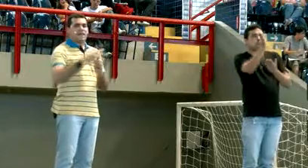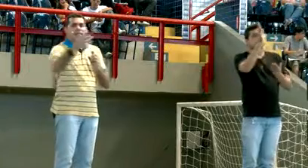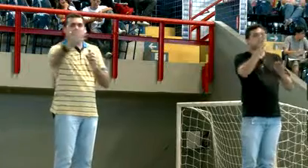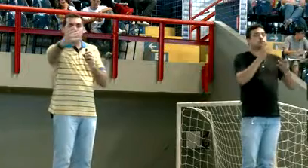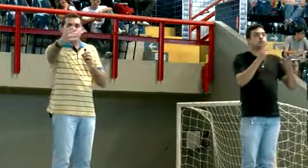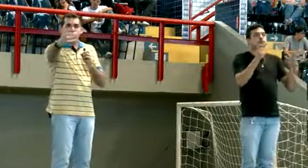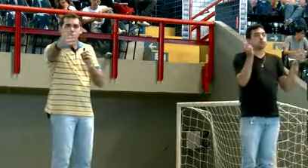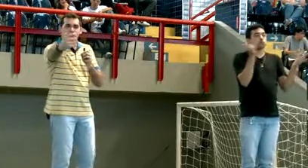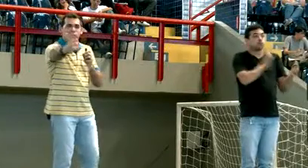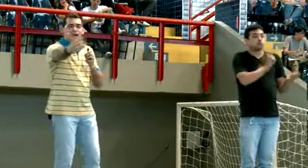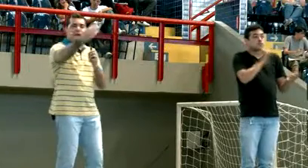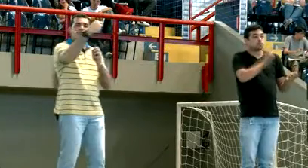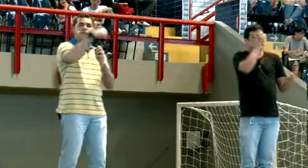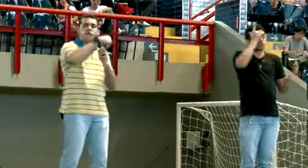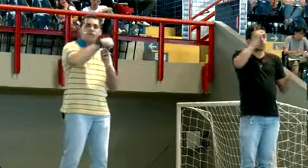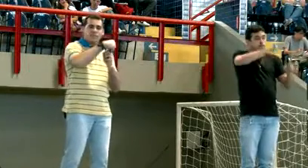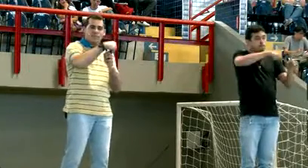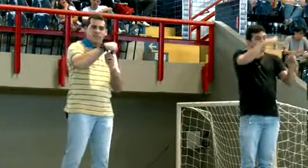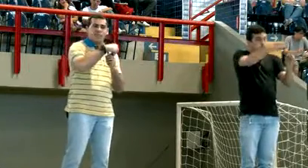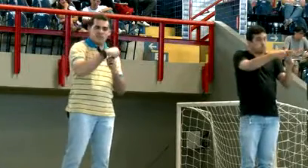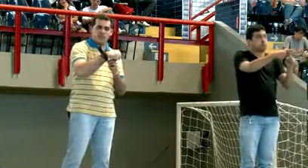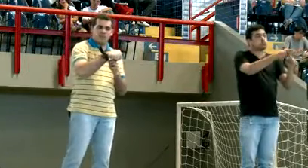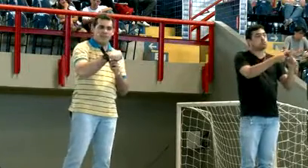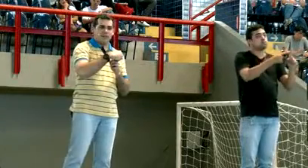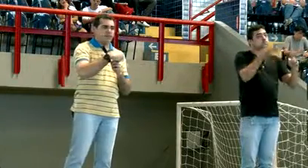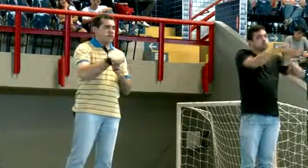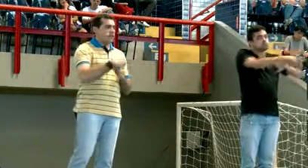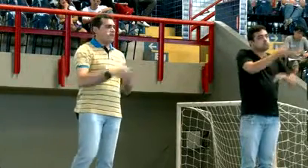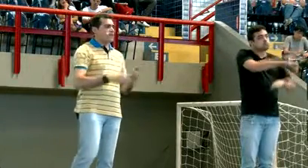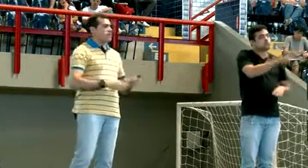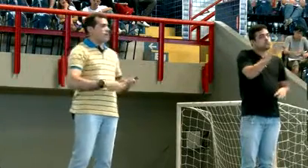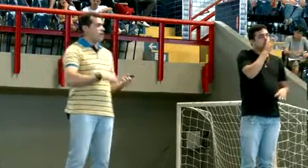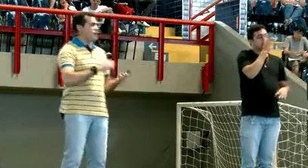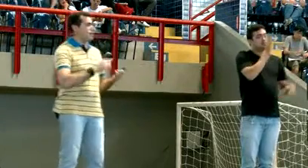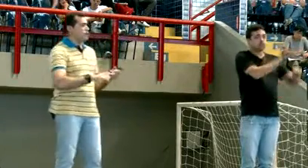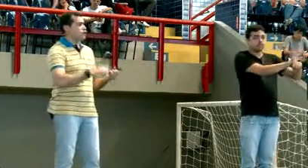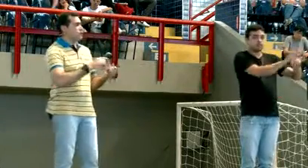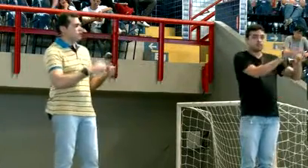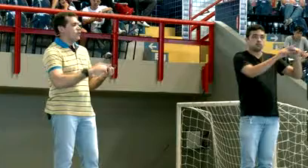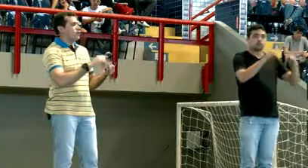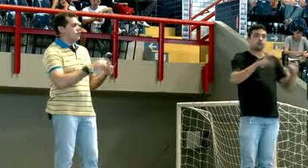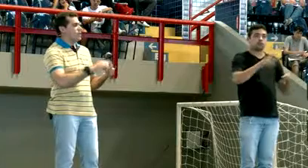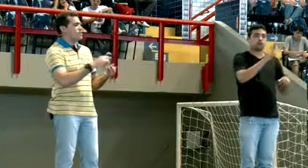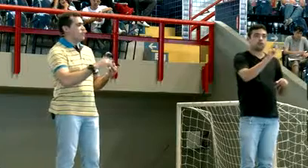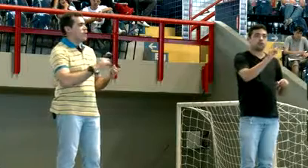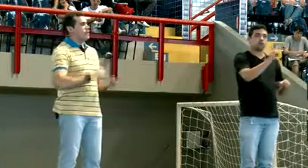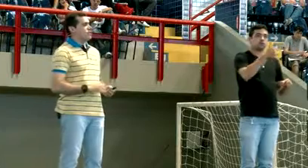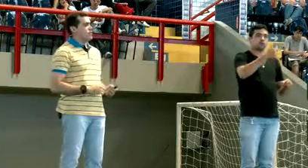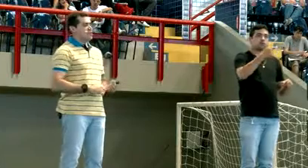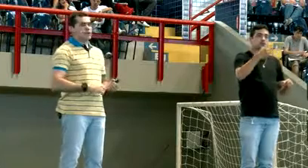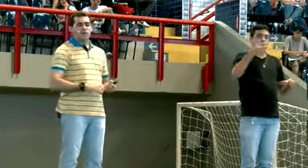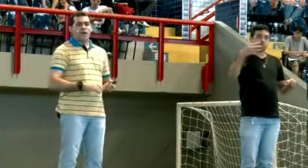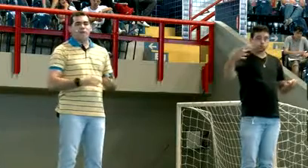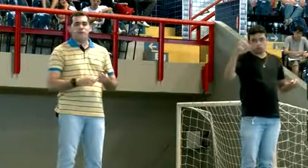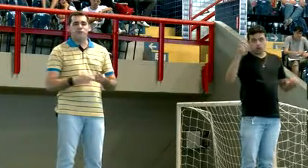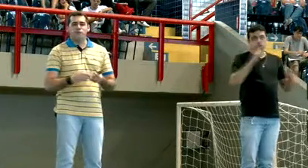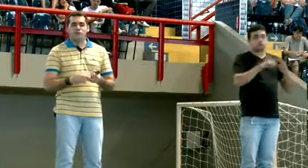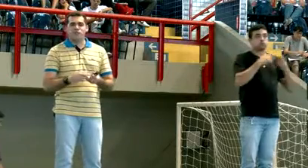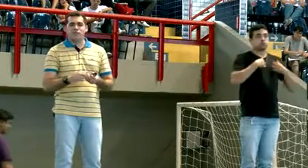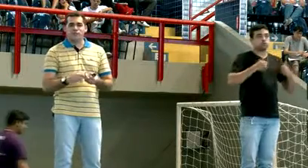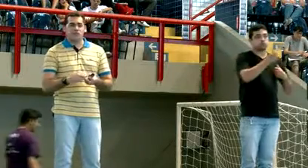para trazer o público mais de uma vez ao cinema. E aí você vê Rambo 1, 2, 3, 4,